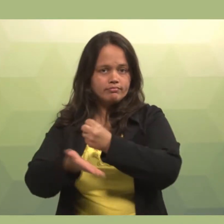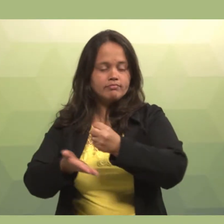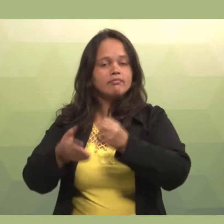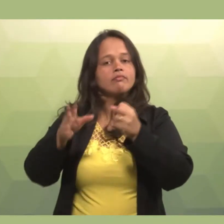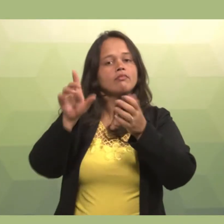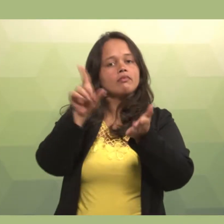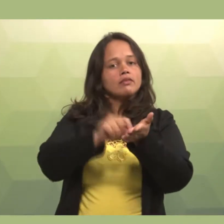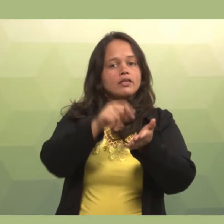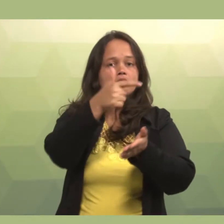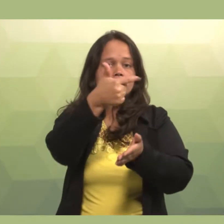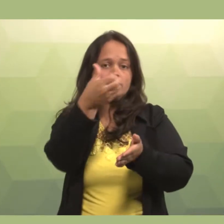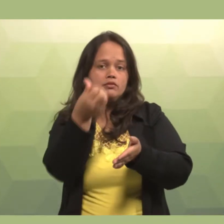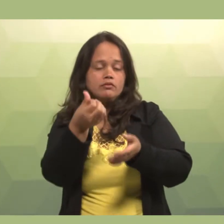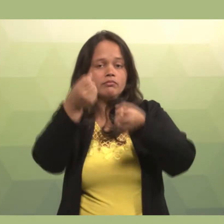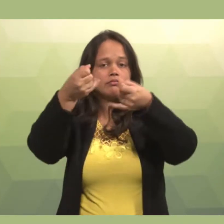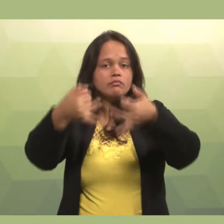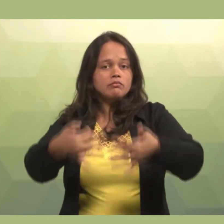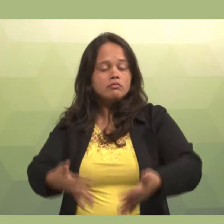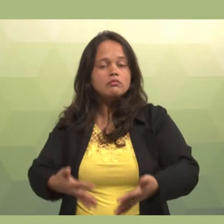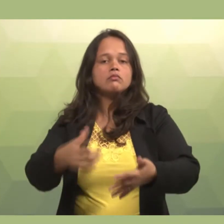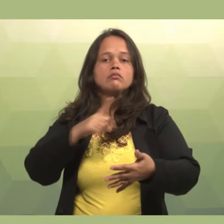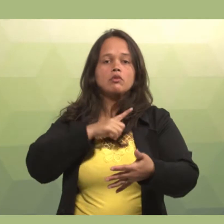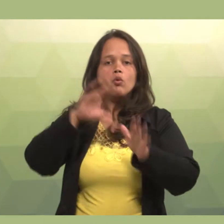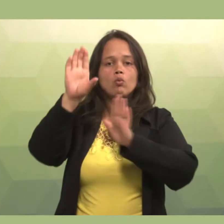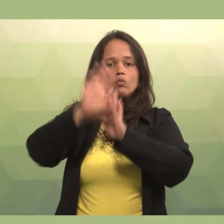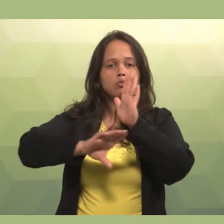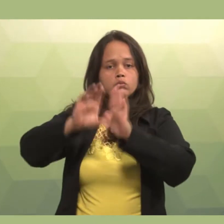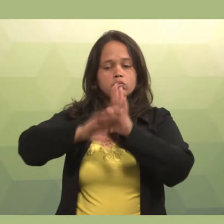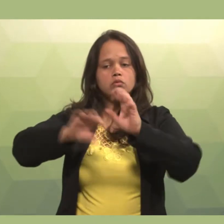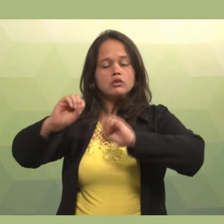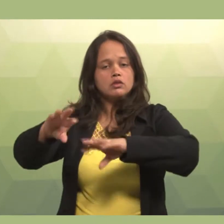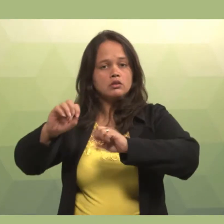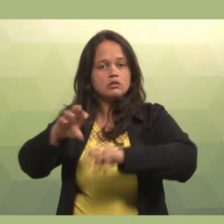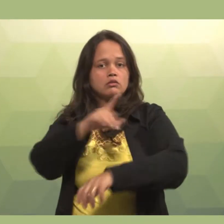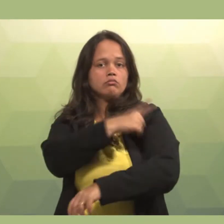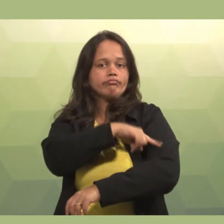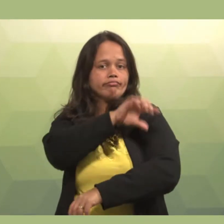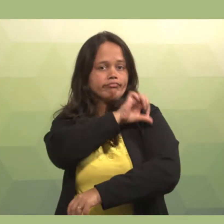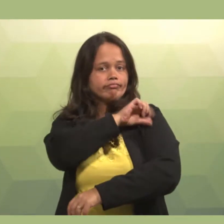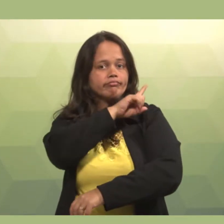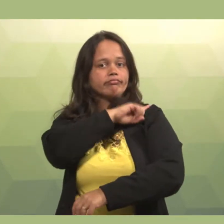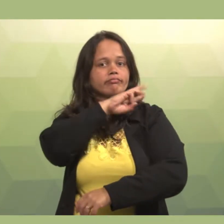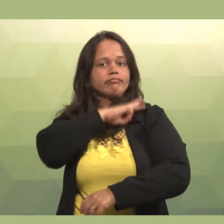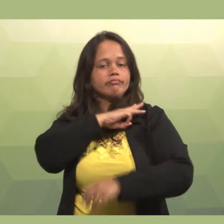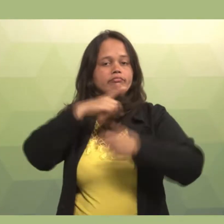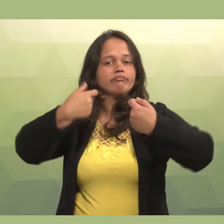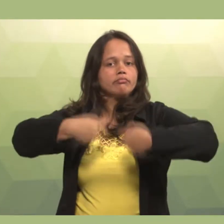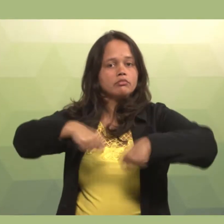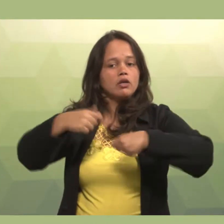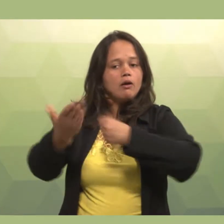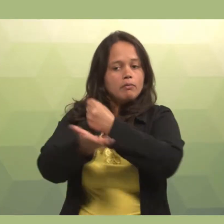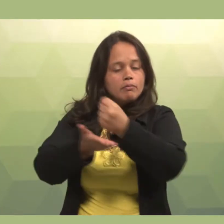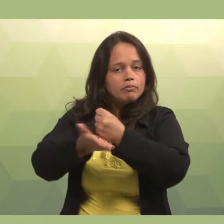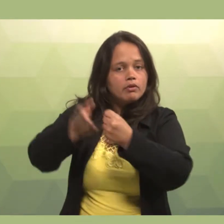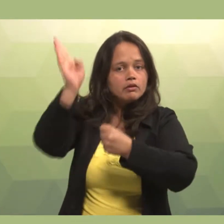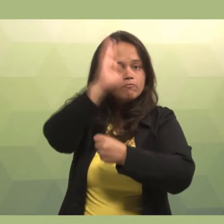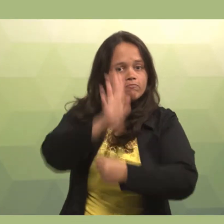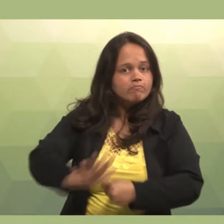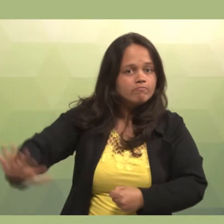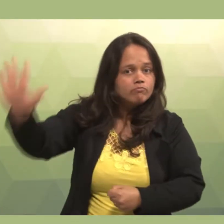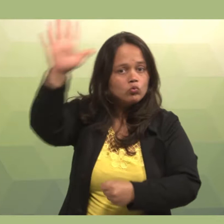26 expressa que os currículos do ensino fundamental e médio devam ter uma base nacional comum, a